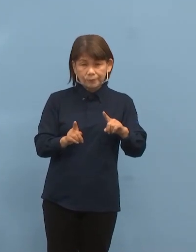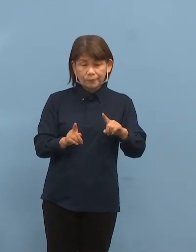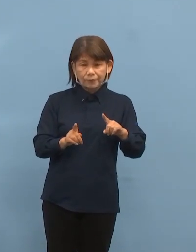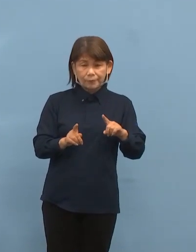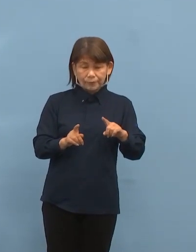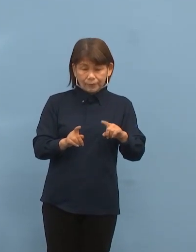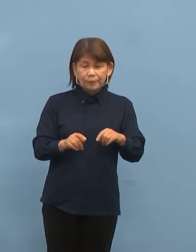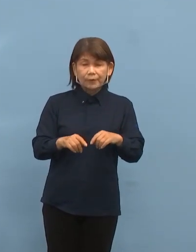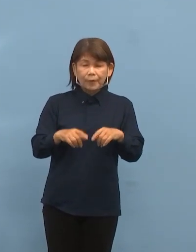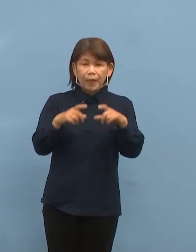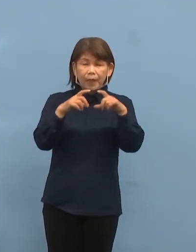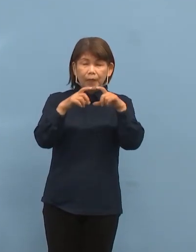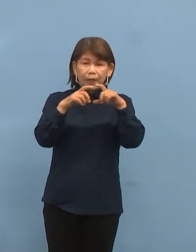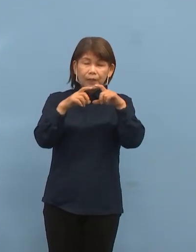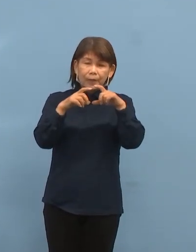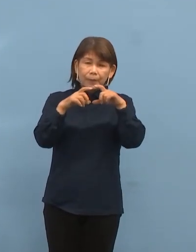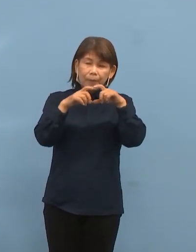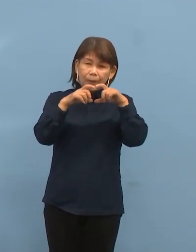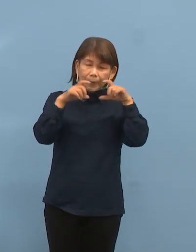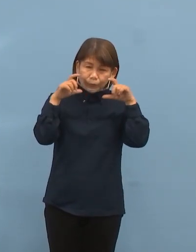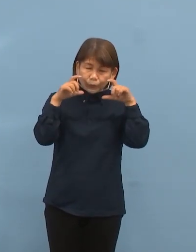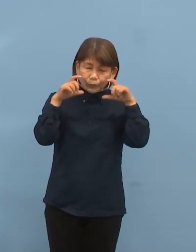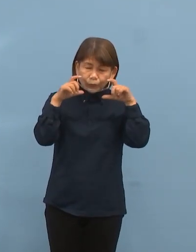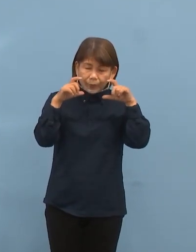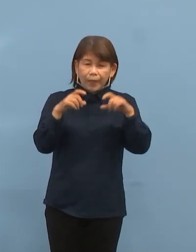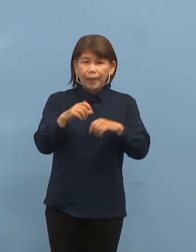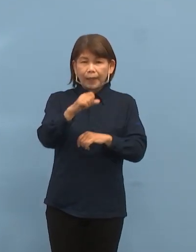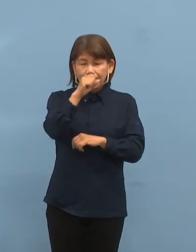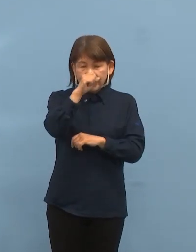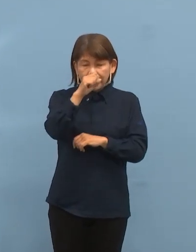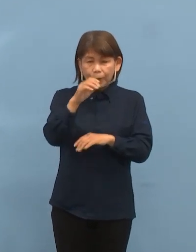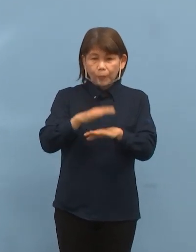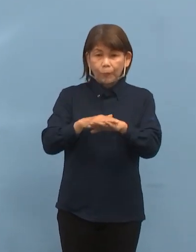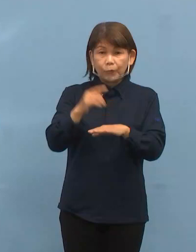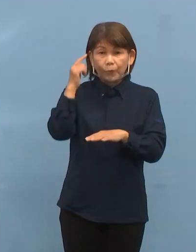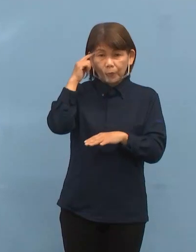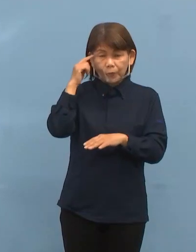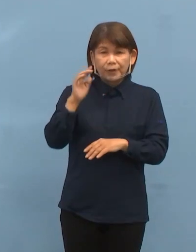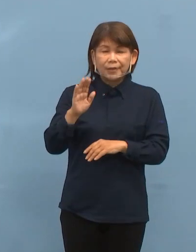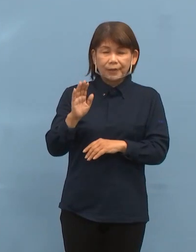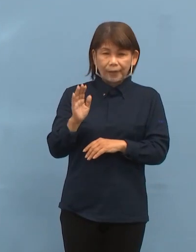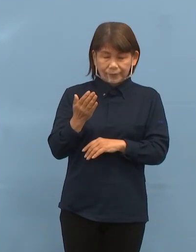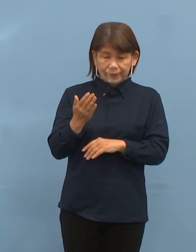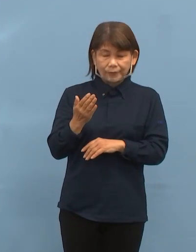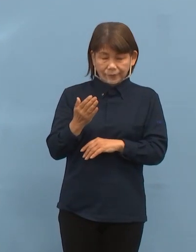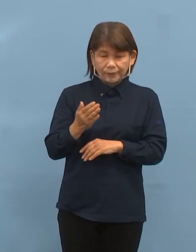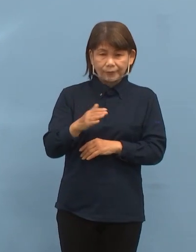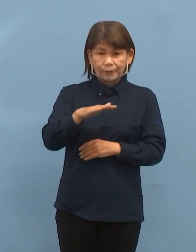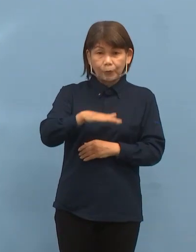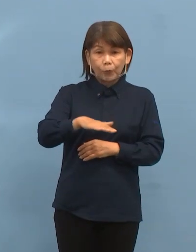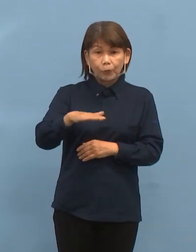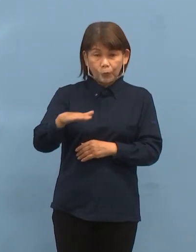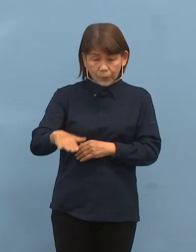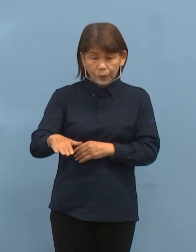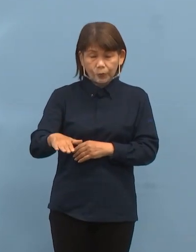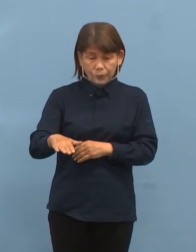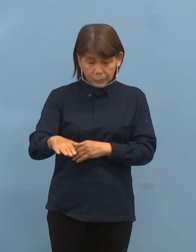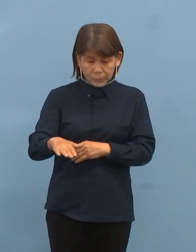効だというふうに思いますけれども、やはりその子どもであったりとかですね、そういった体への影響であ